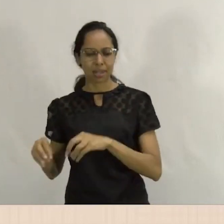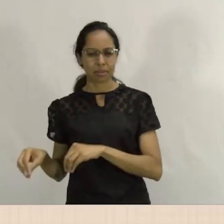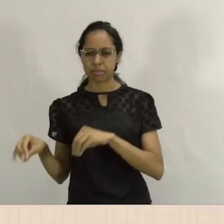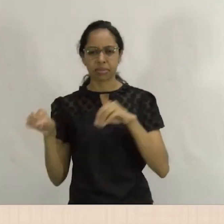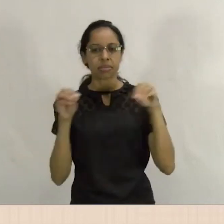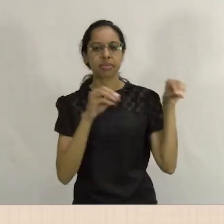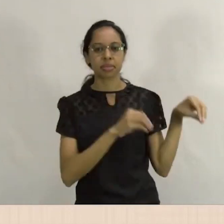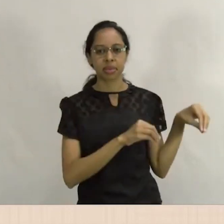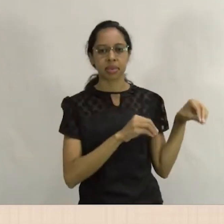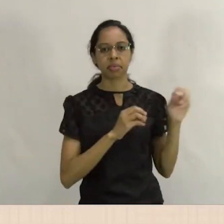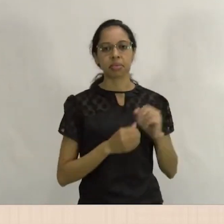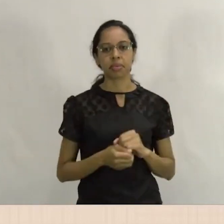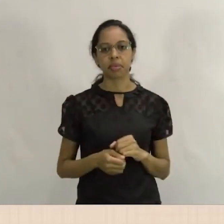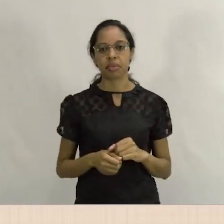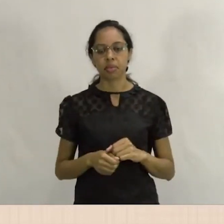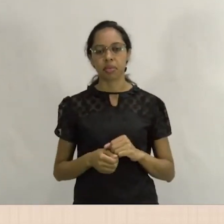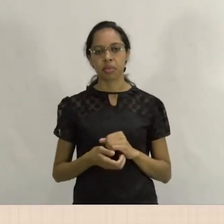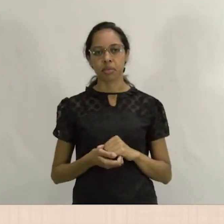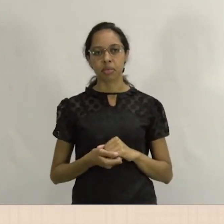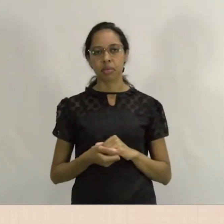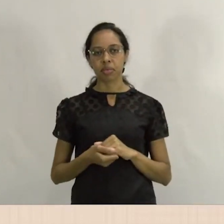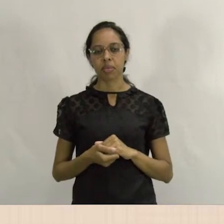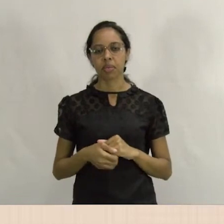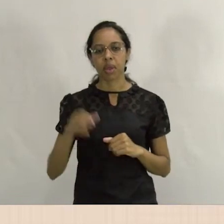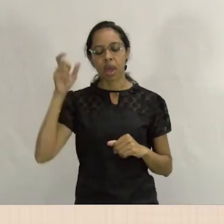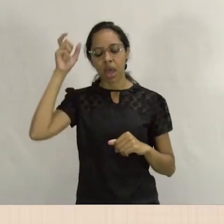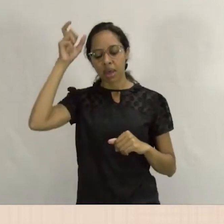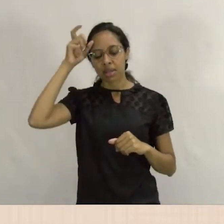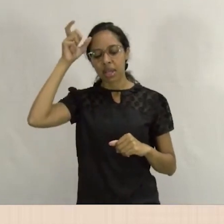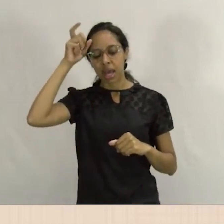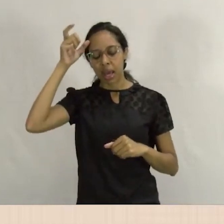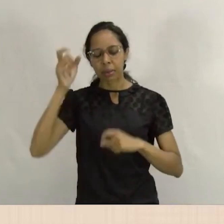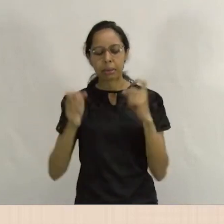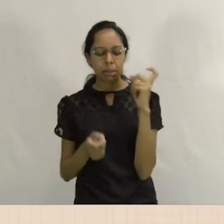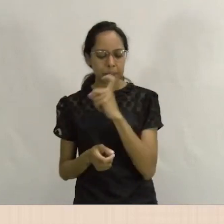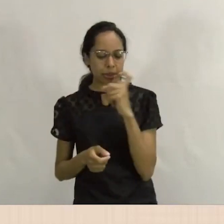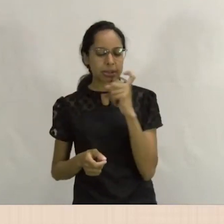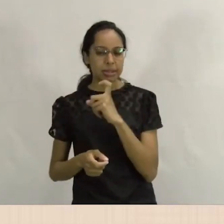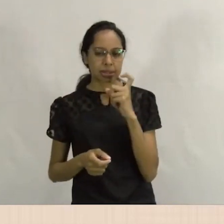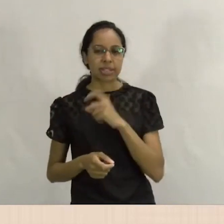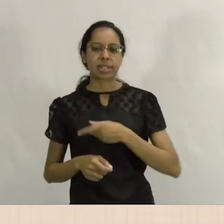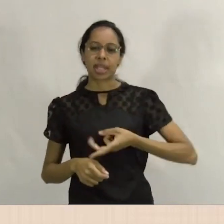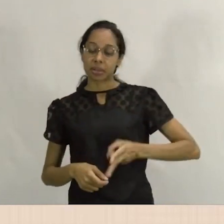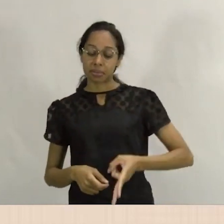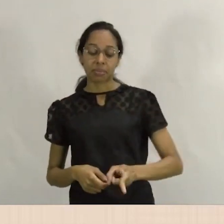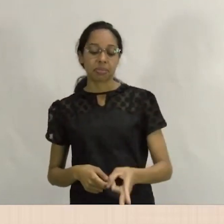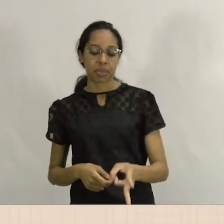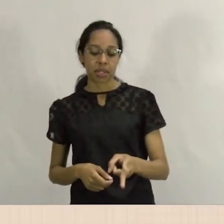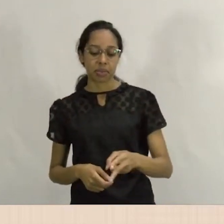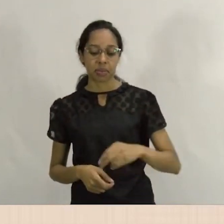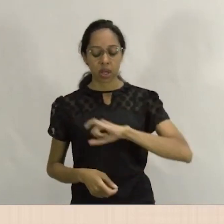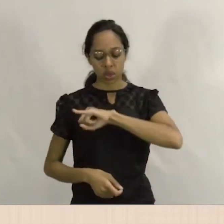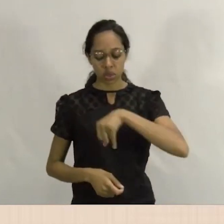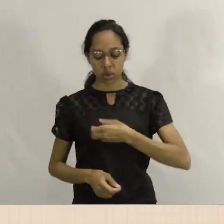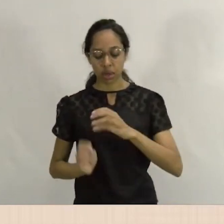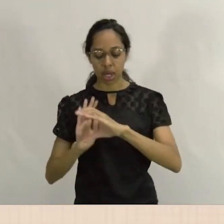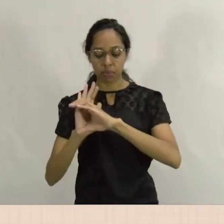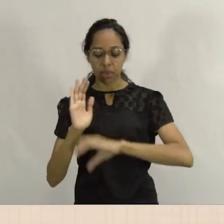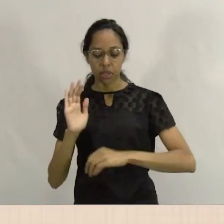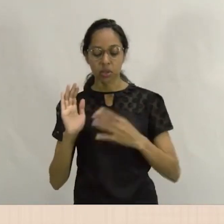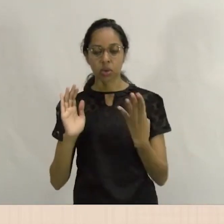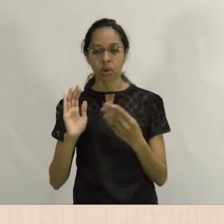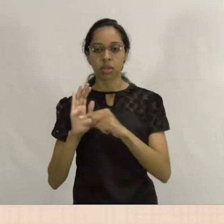O diabo jamais se firmou na verdade. Eu já li isso em João capítulo 8,